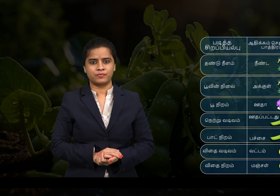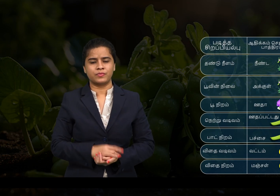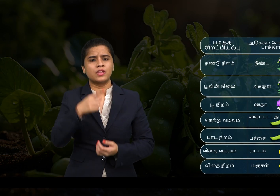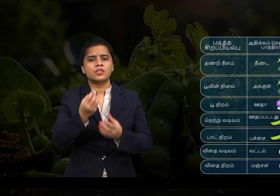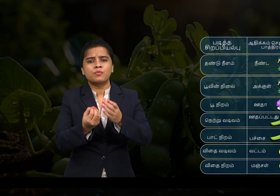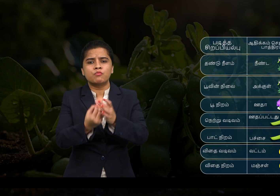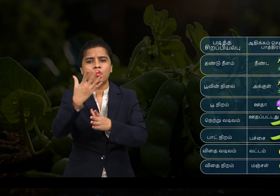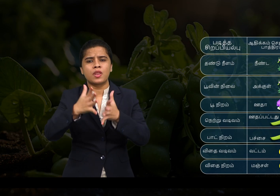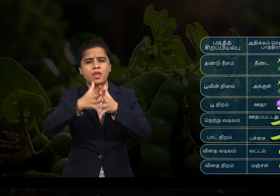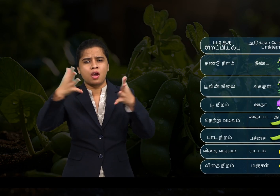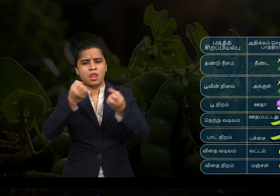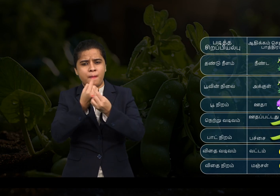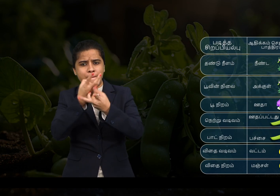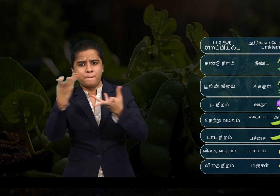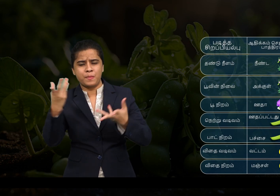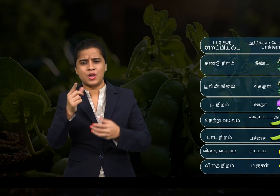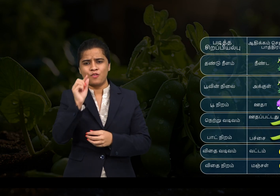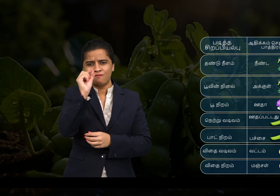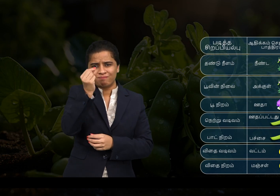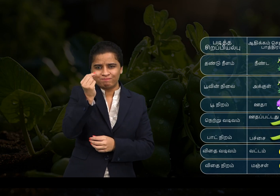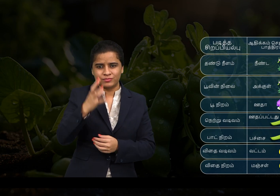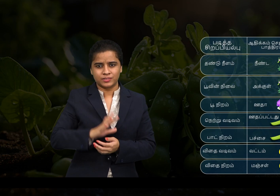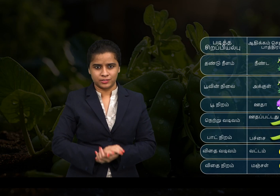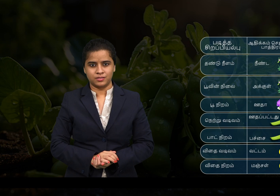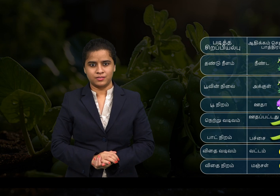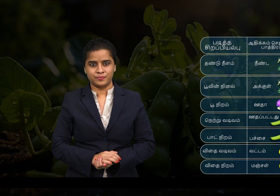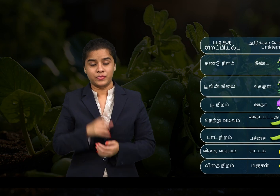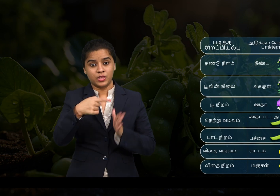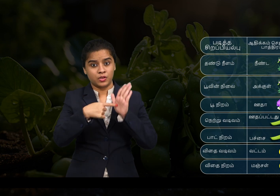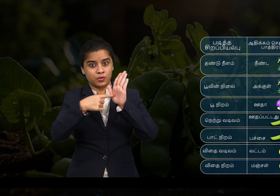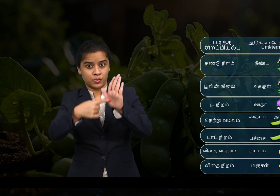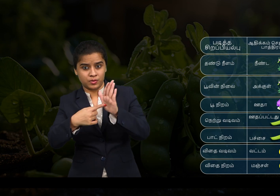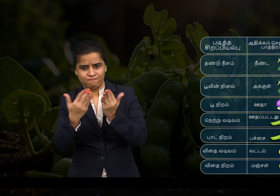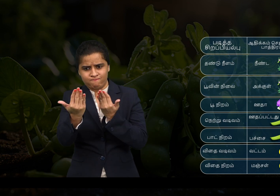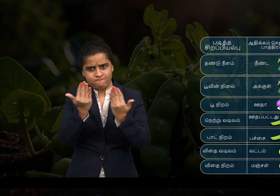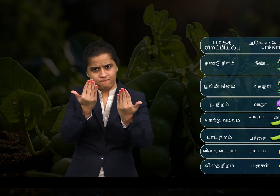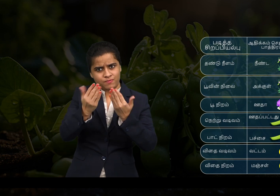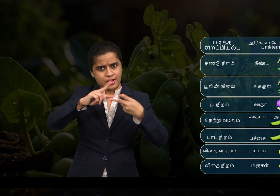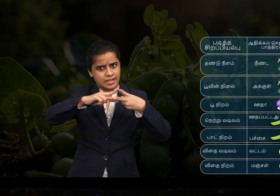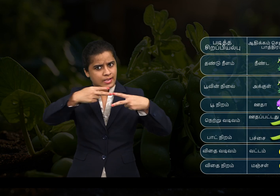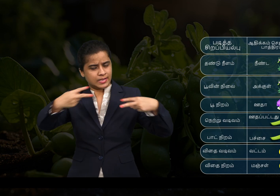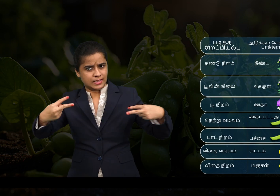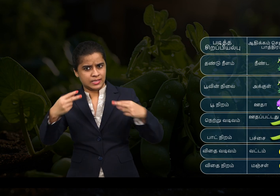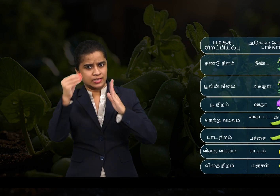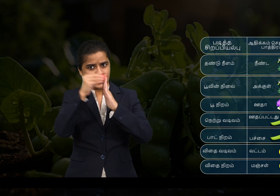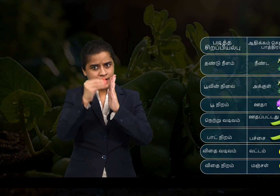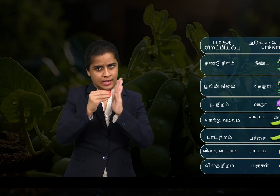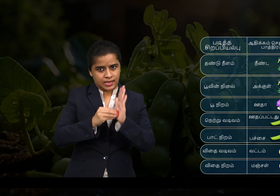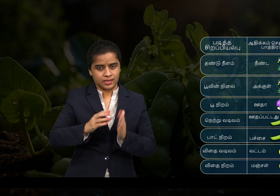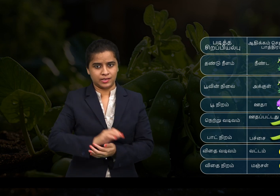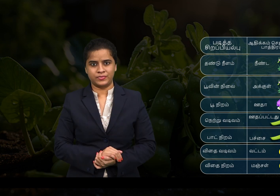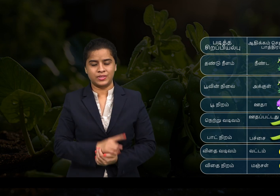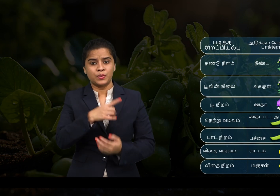அவை அதிக எண்ணிக்கையிலான விதைகளை உற்பத்தி செய்கின்றன. அவை மாறுபட்ட பரம்பரை பாத்திரங்களை